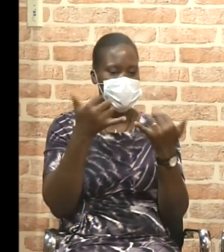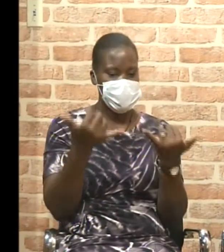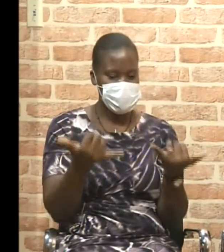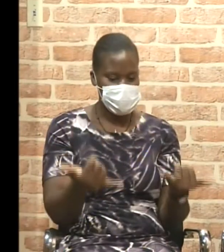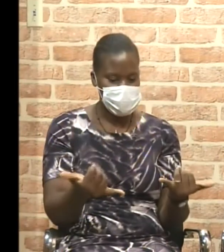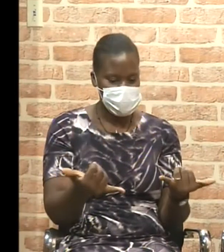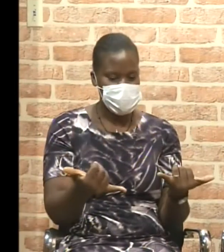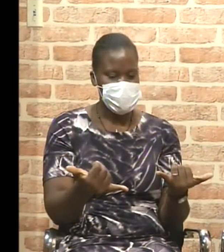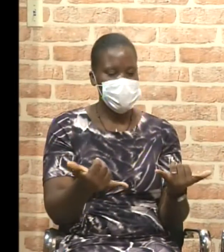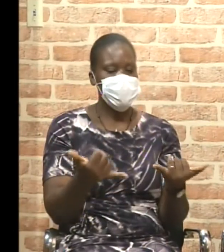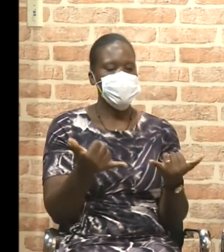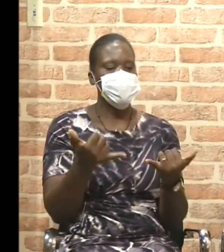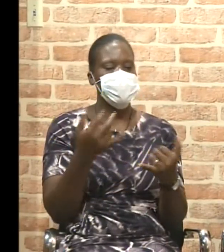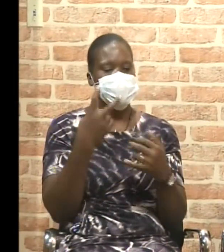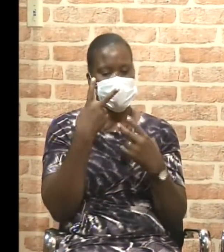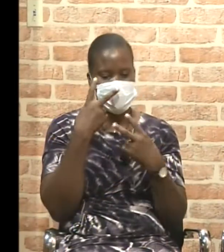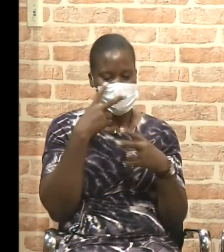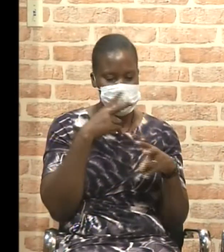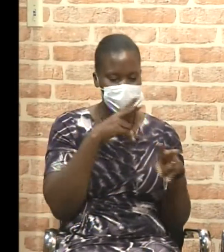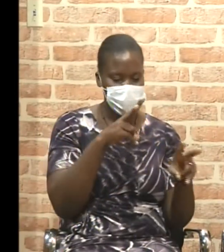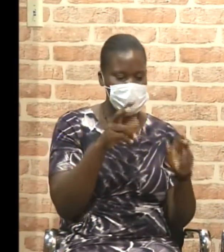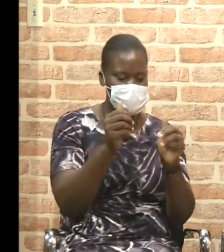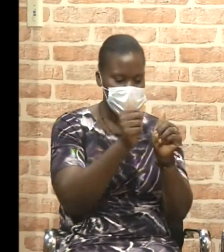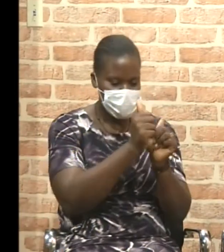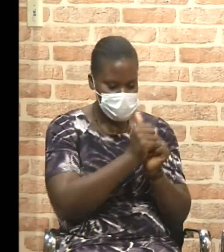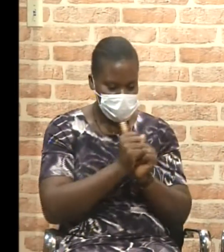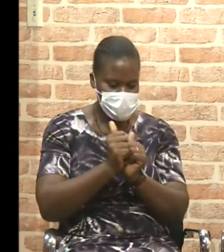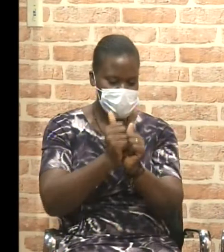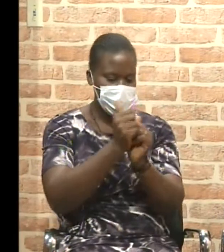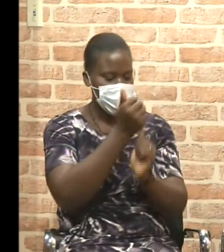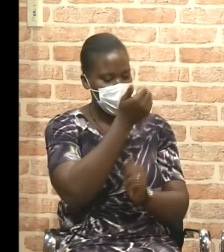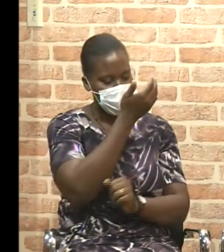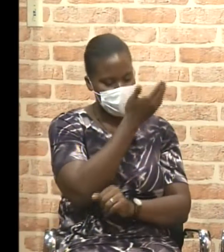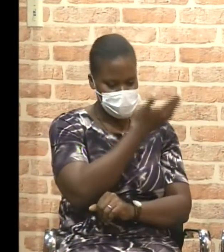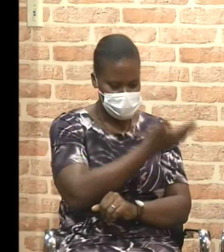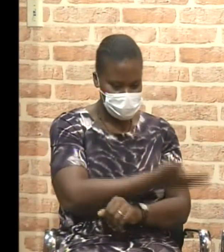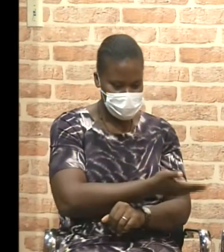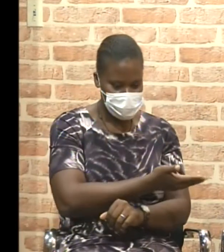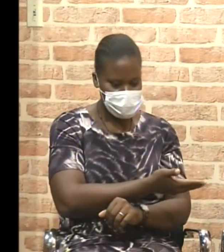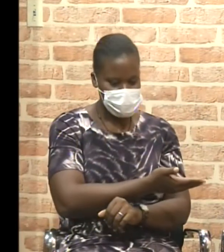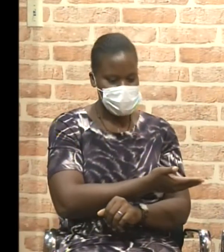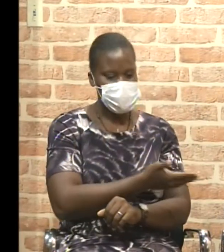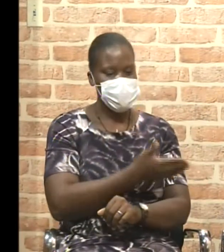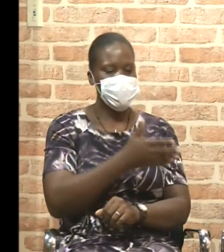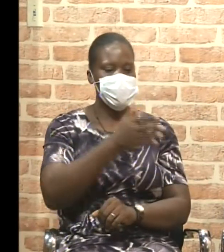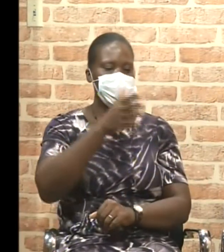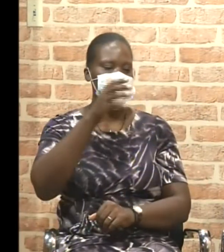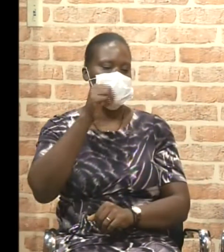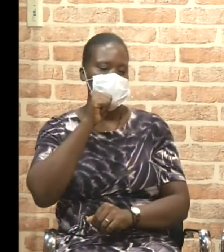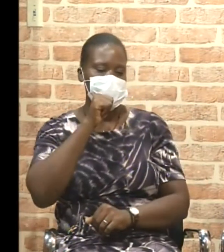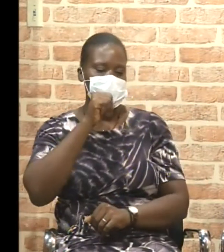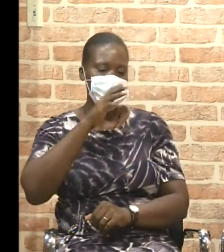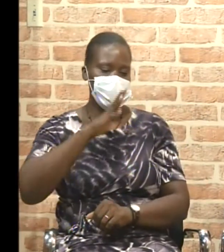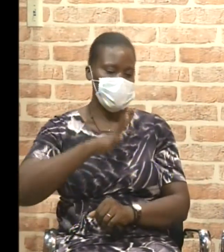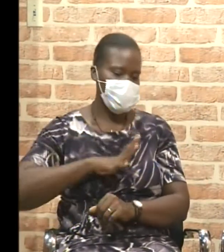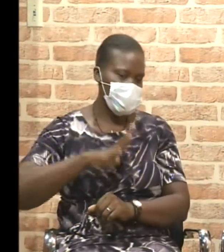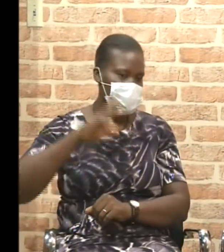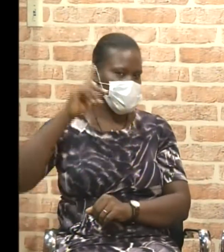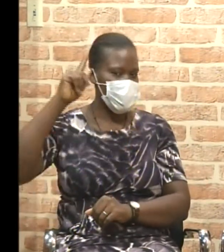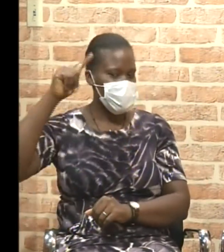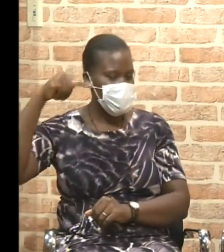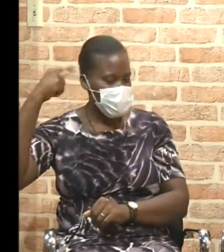lui, était là. Yo te wè ensemble avec moi. Donc, dans quelle situation, côté que femmes qui ont un trouble